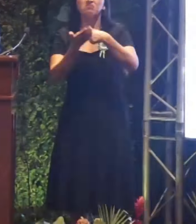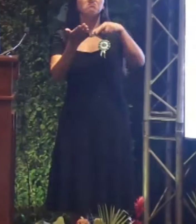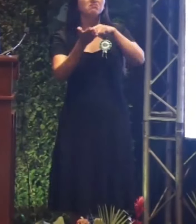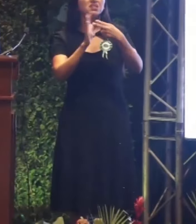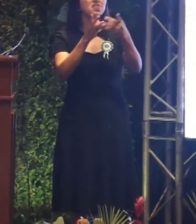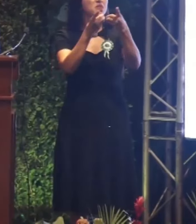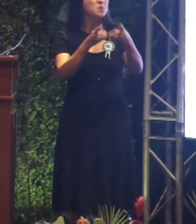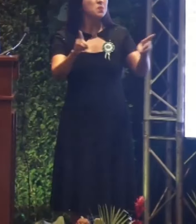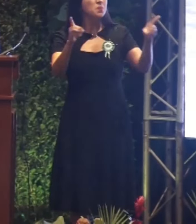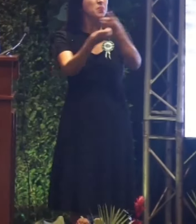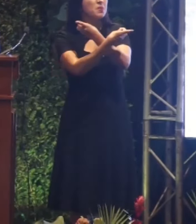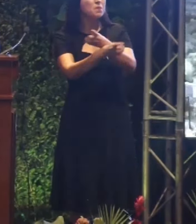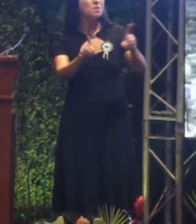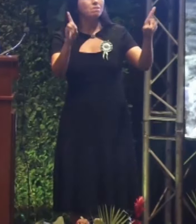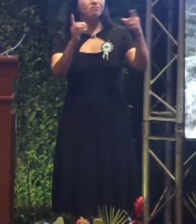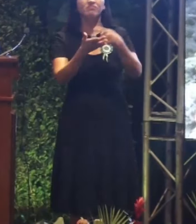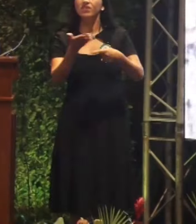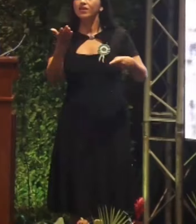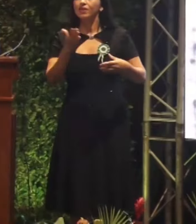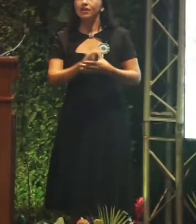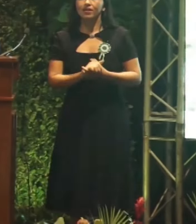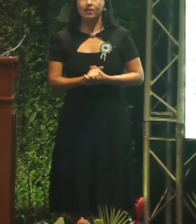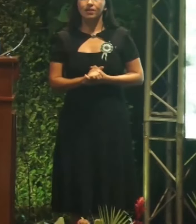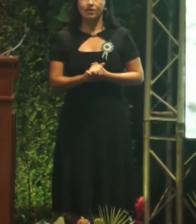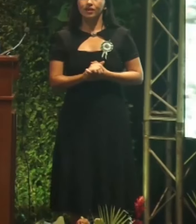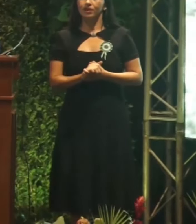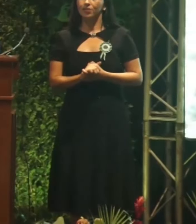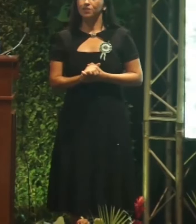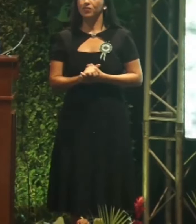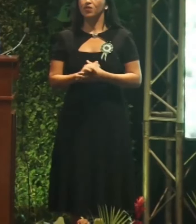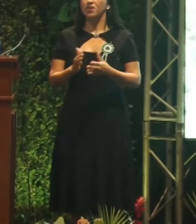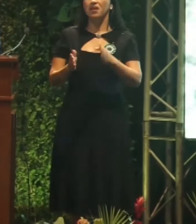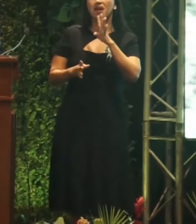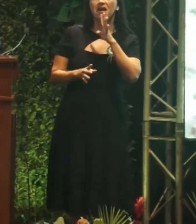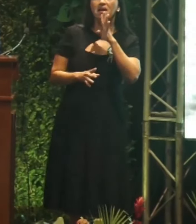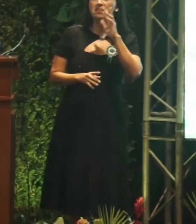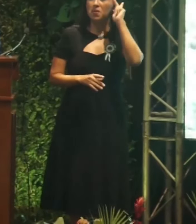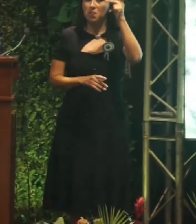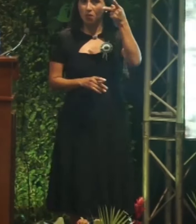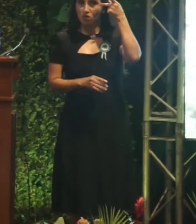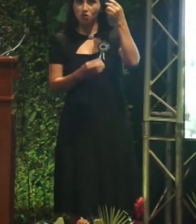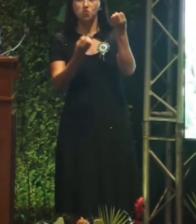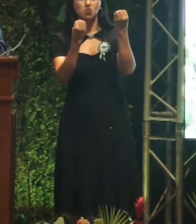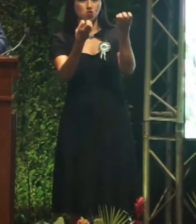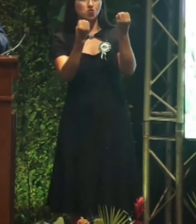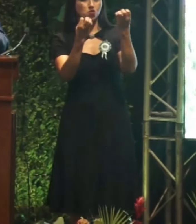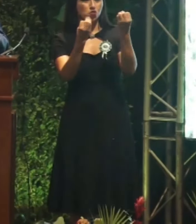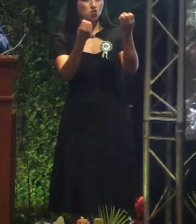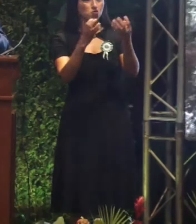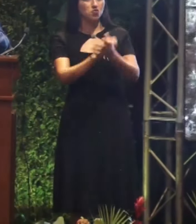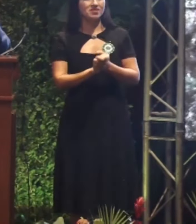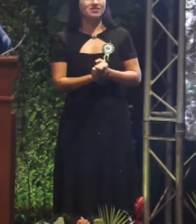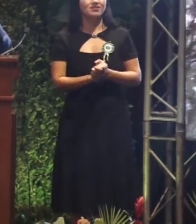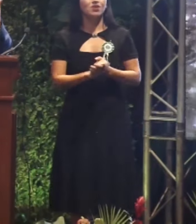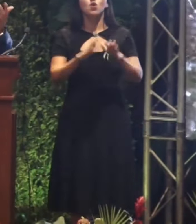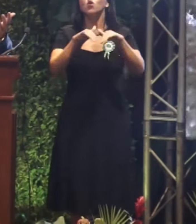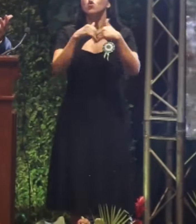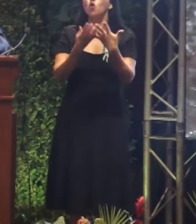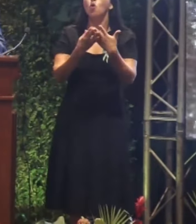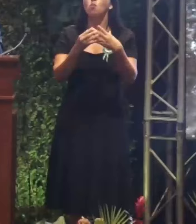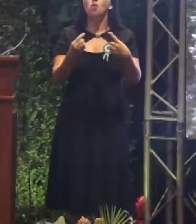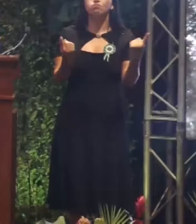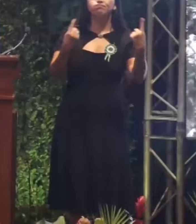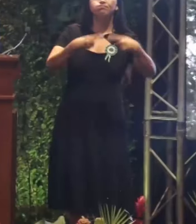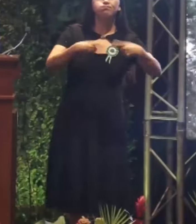evento democrático, ahí ustedes ven, hoy se habla mucho de política, hoy se habla y se critica